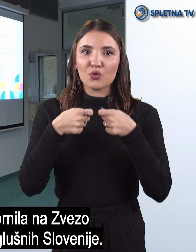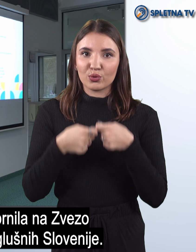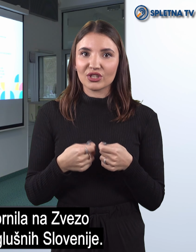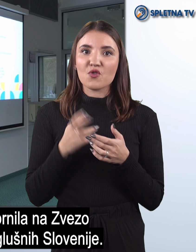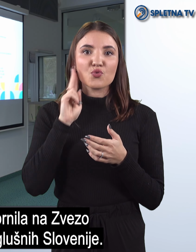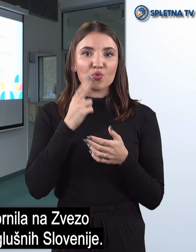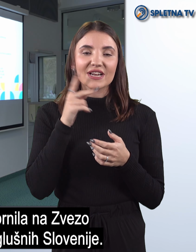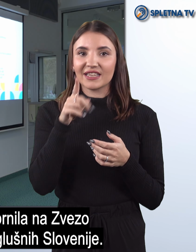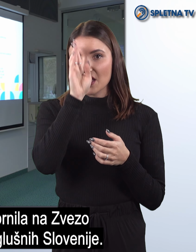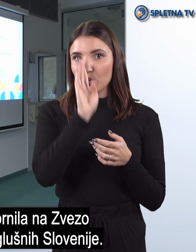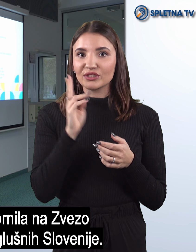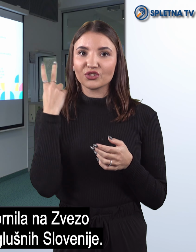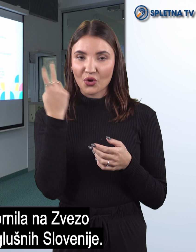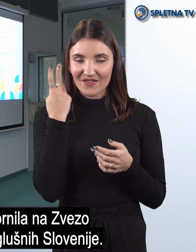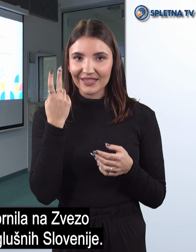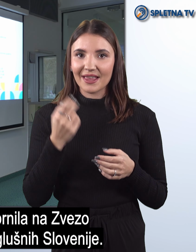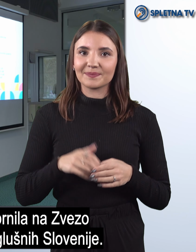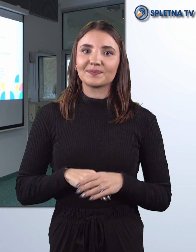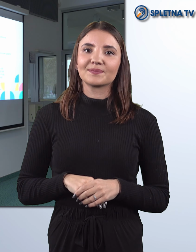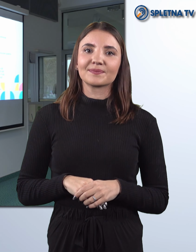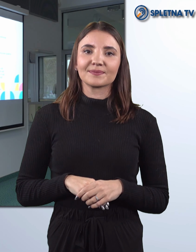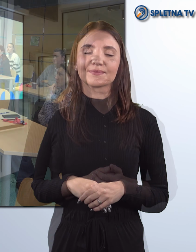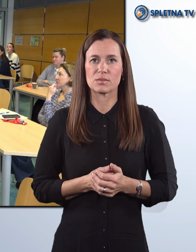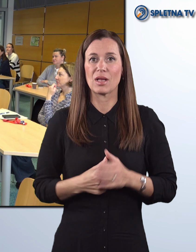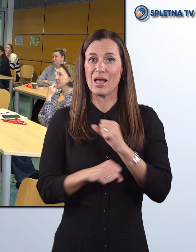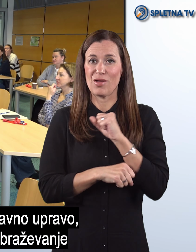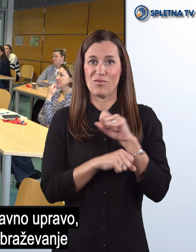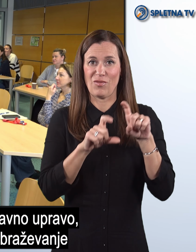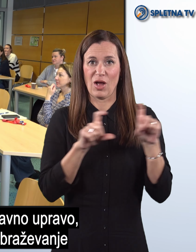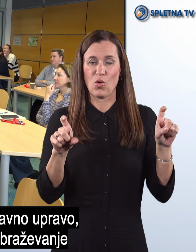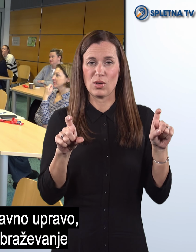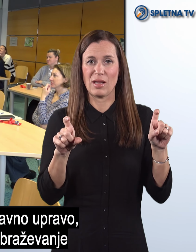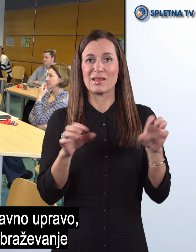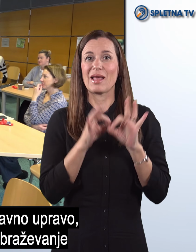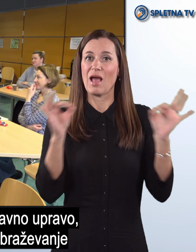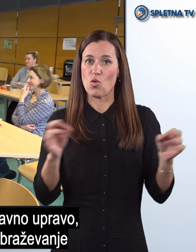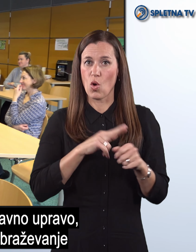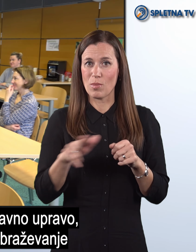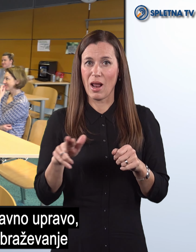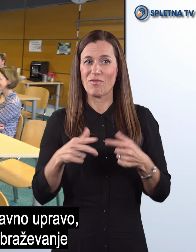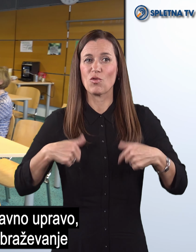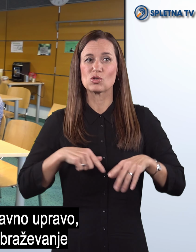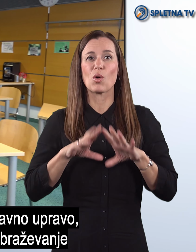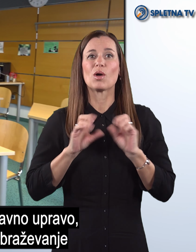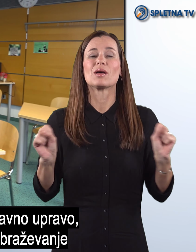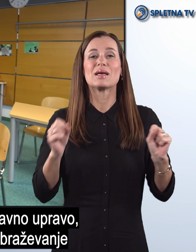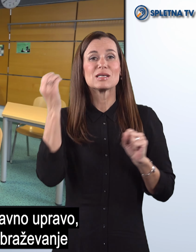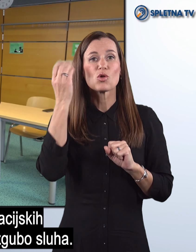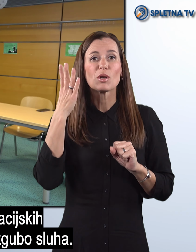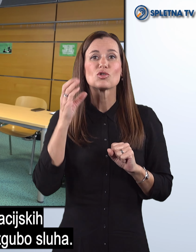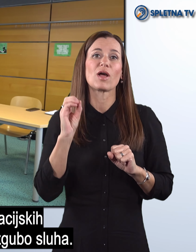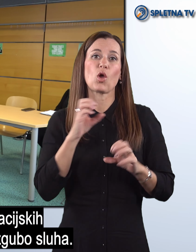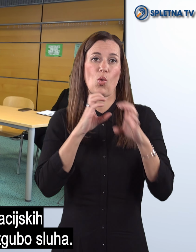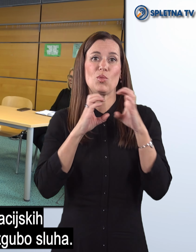Zvezo društev gluhih in naglušnih Slovenije. Na Fakulteti za javno upravo smo izvedli